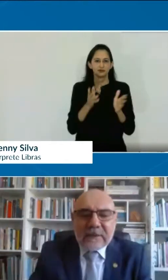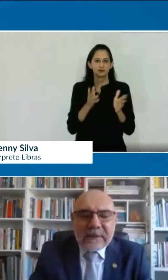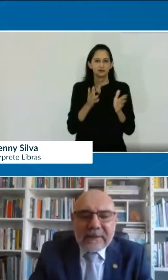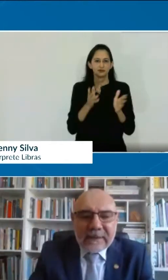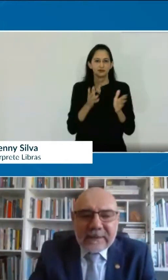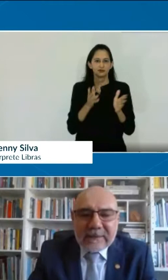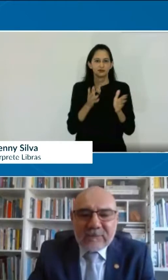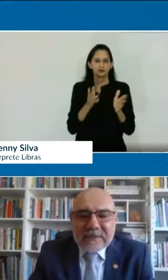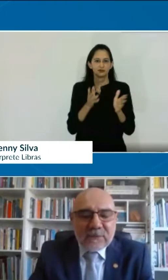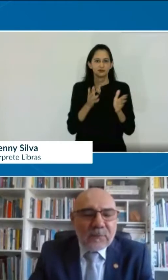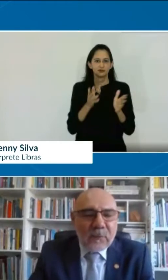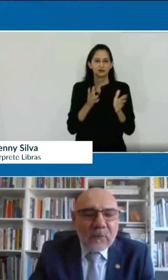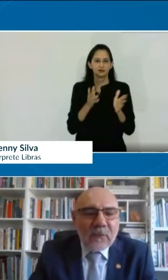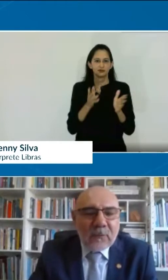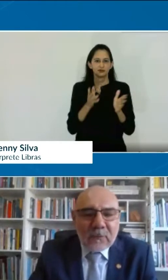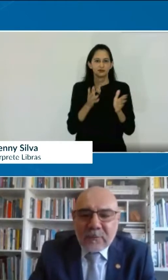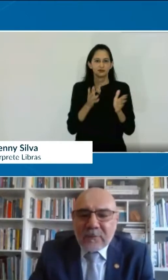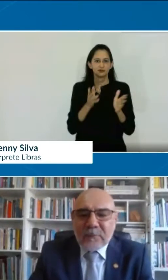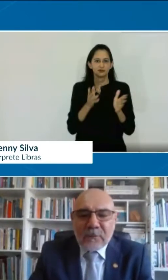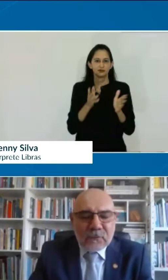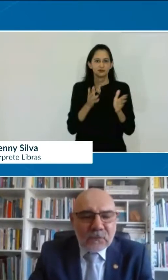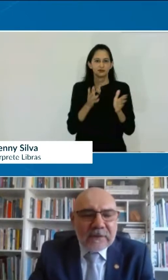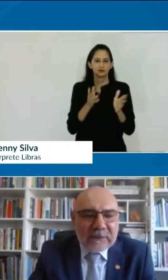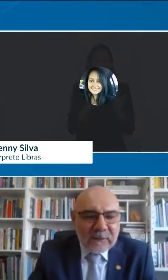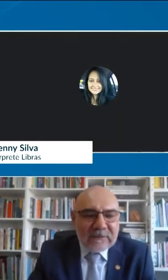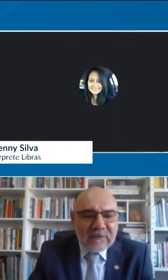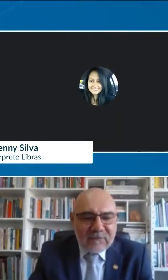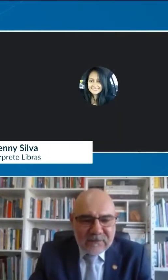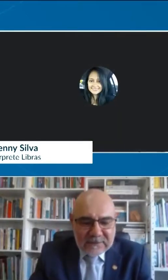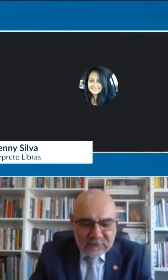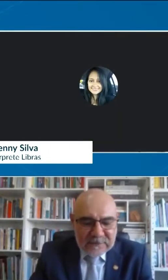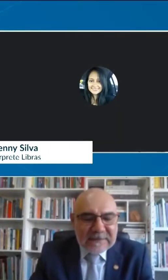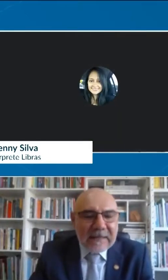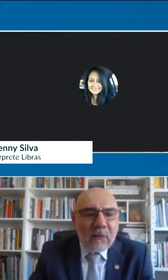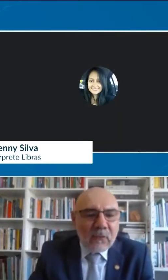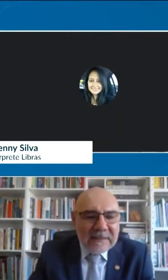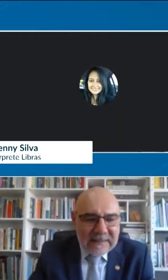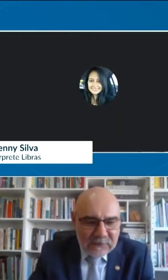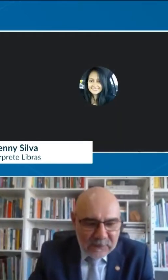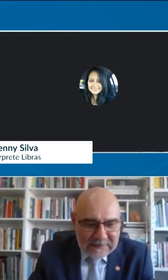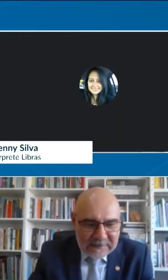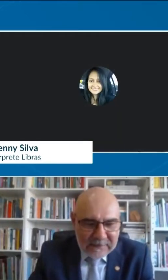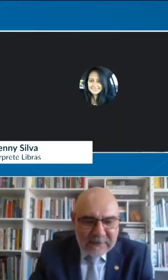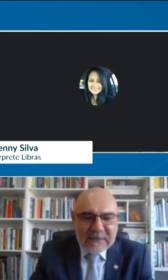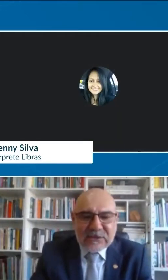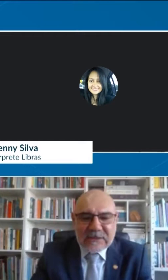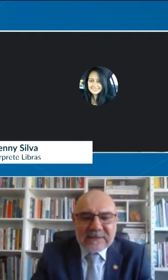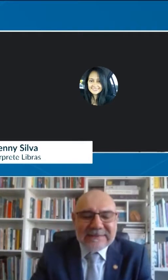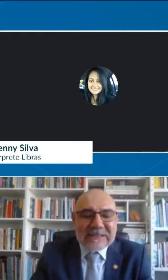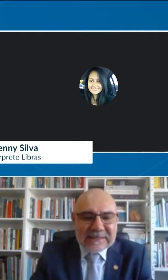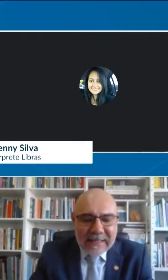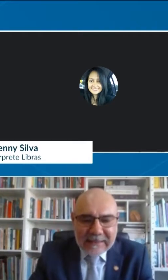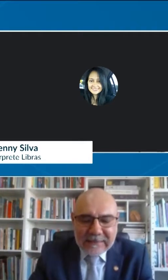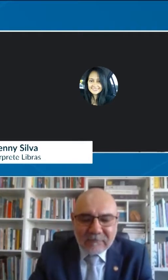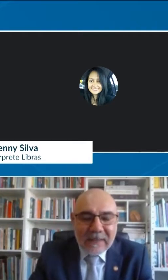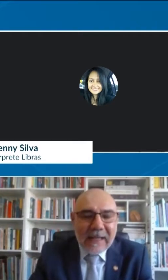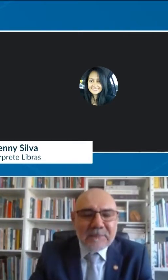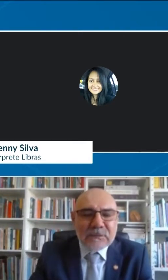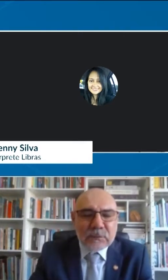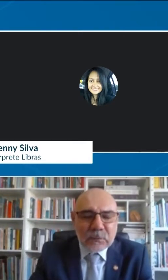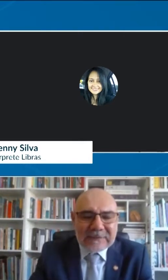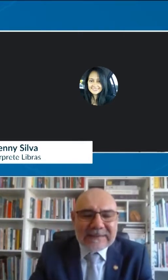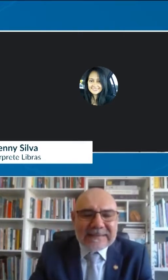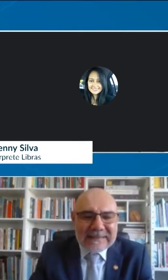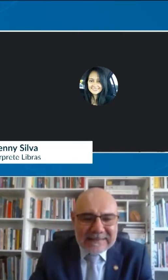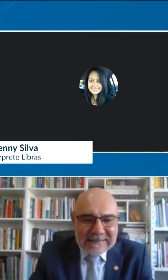Eu vou fazer um pouco como o professor e reitor Edivar fez. Eu vou citar algumas ações aqui para que a gente destaque